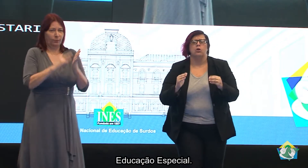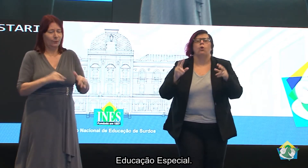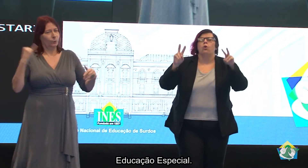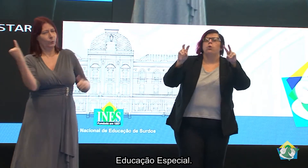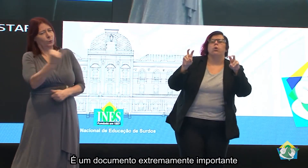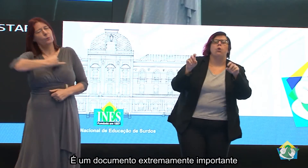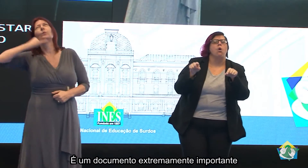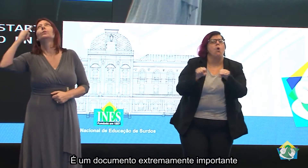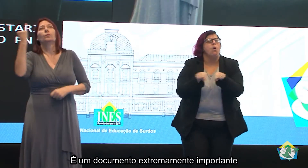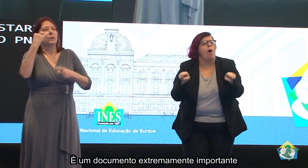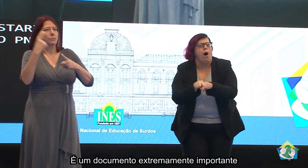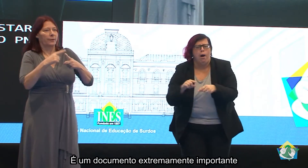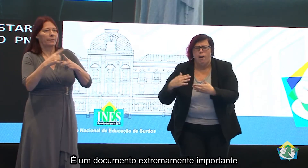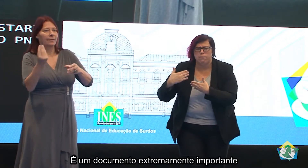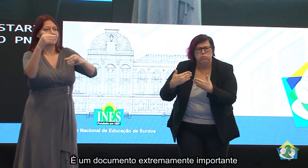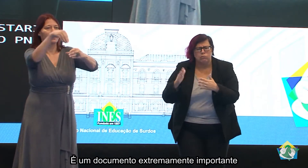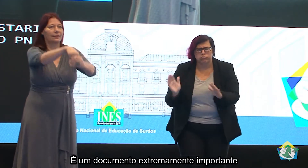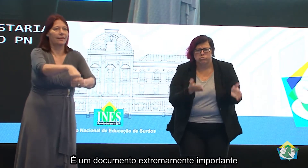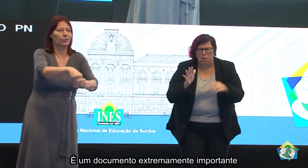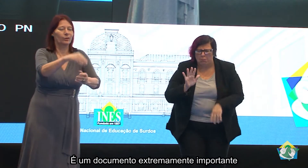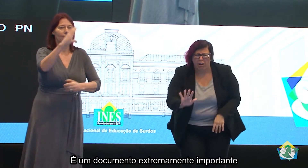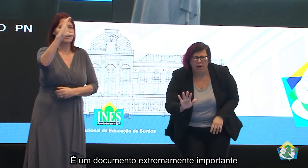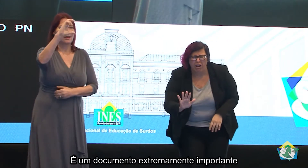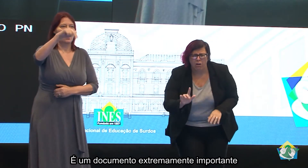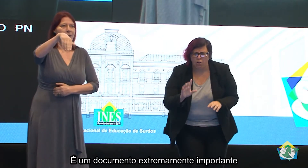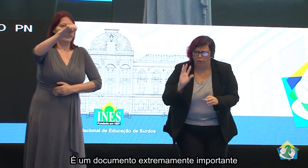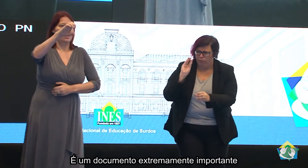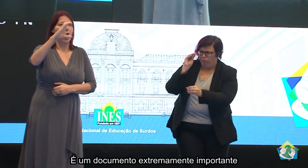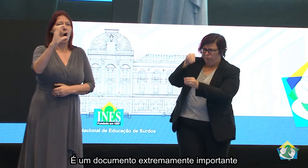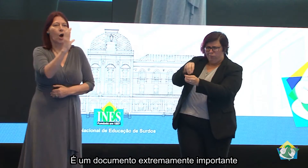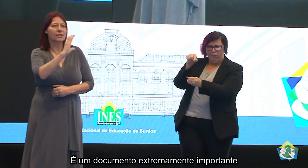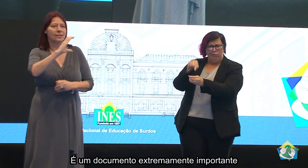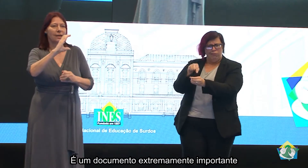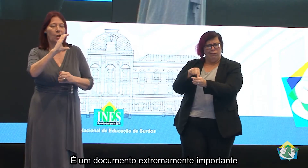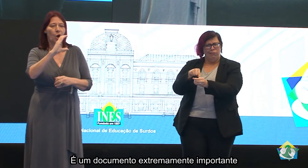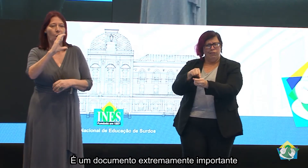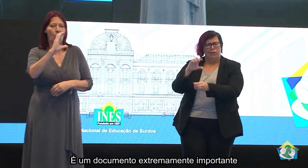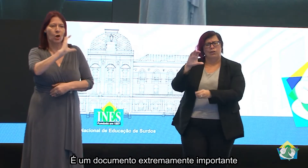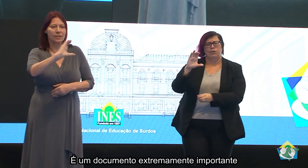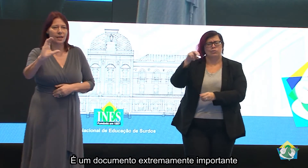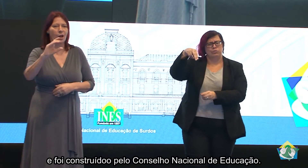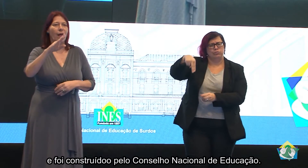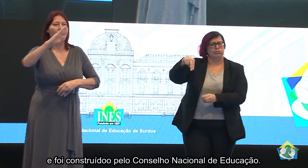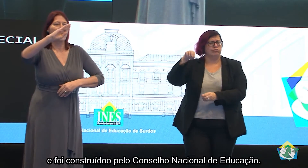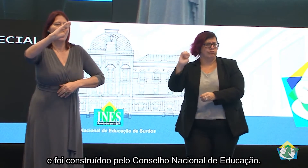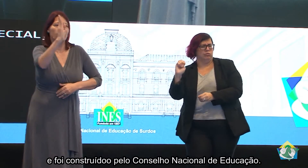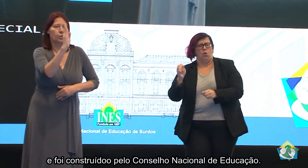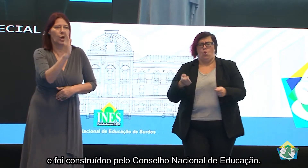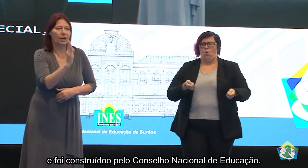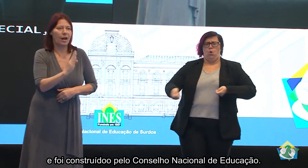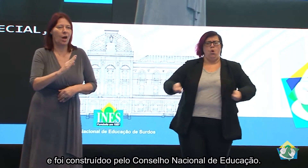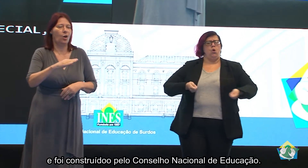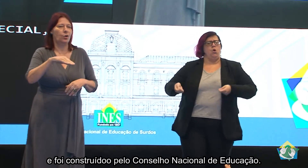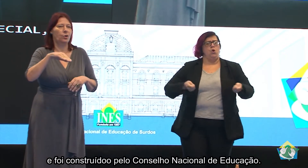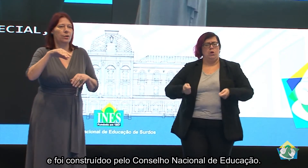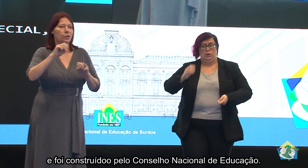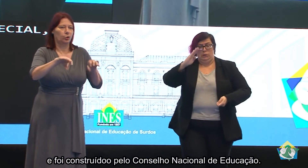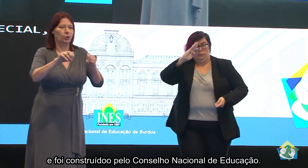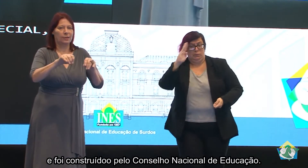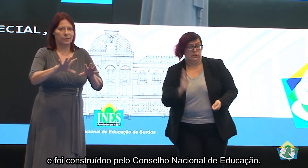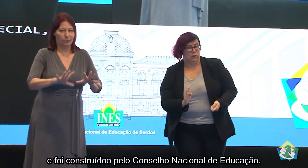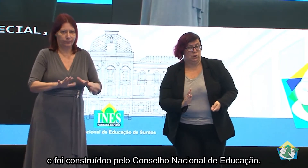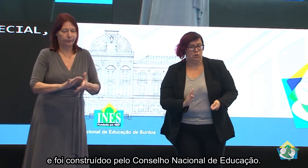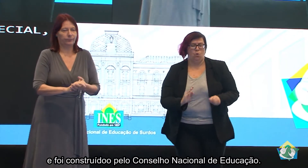Especial. É um documento extremamente importante e foi